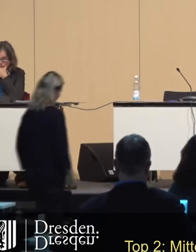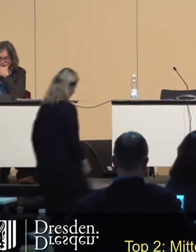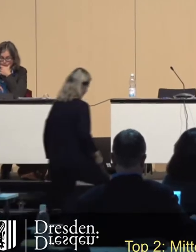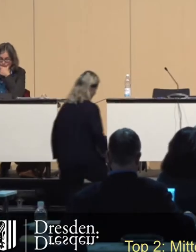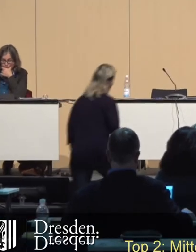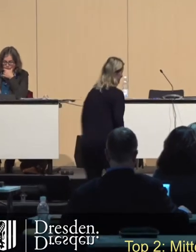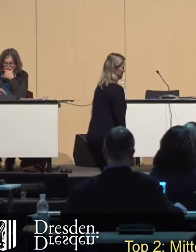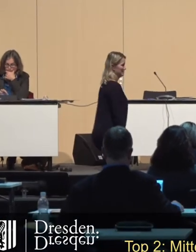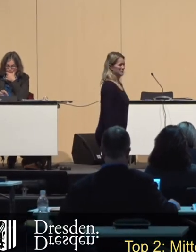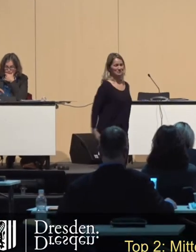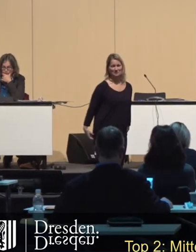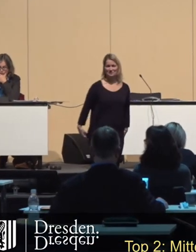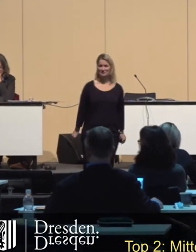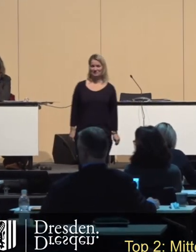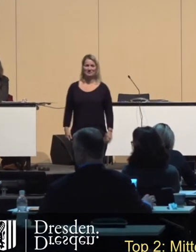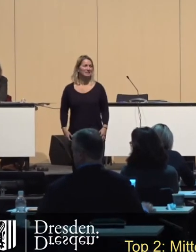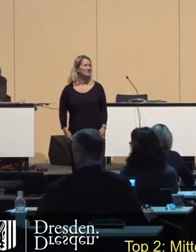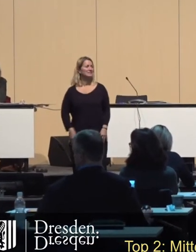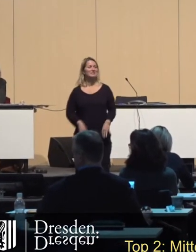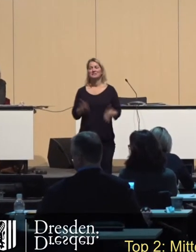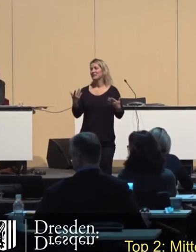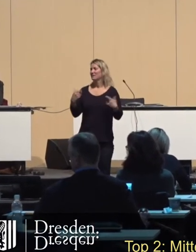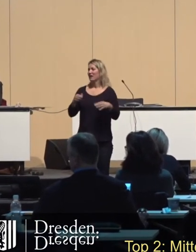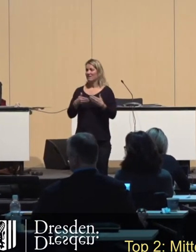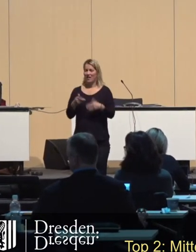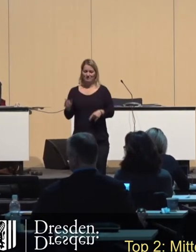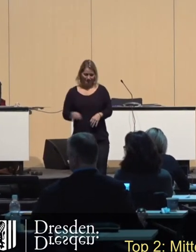Als nächstes Freie Wähler, Herr Genschmer.